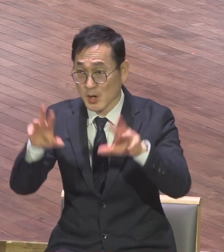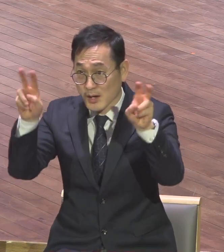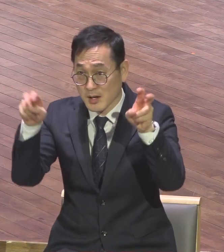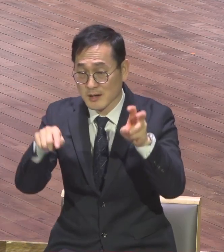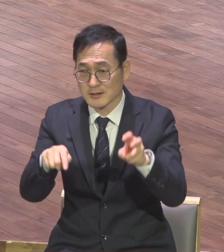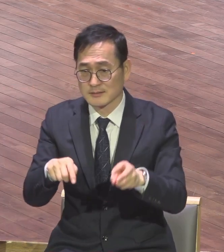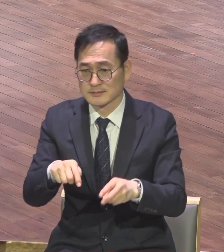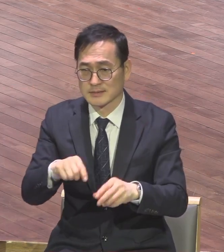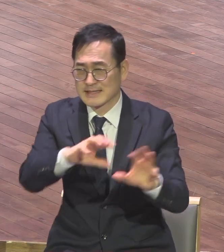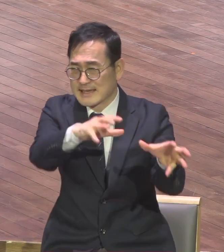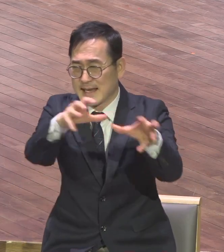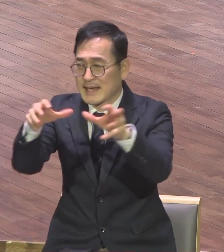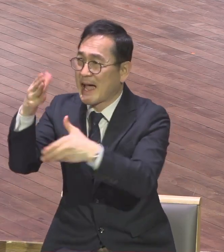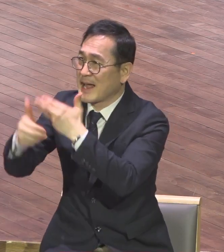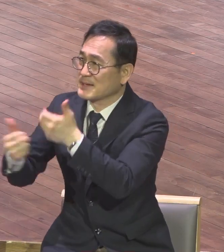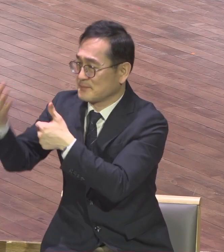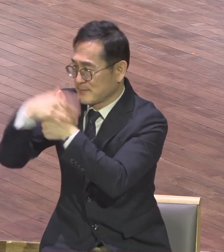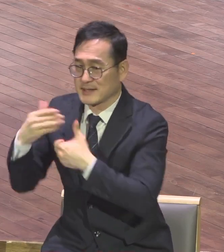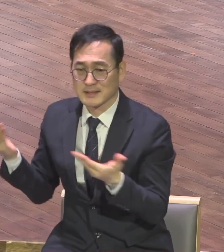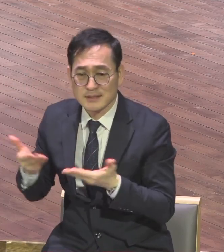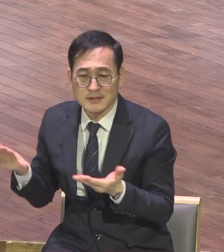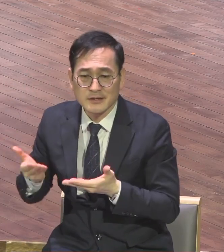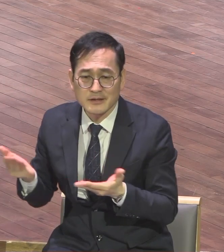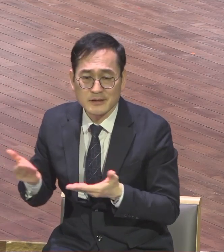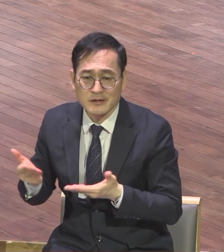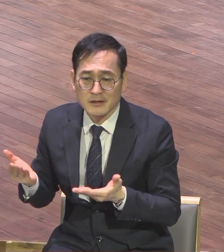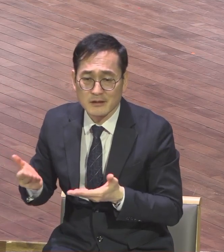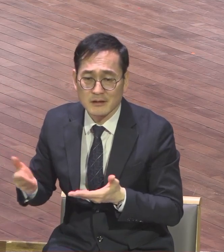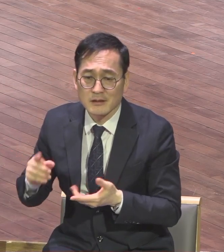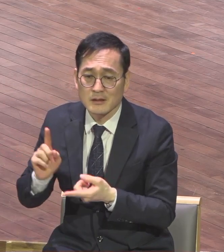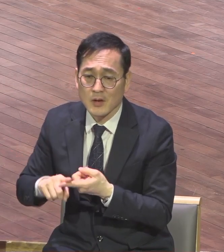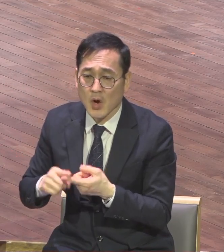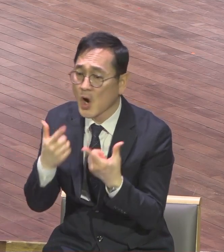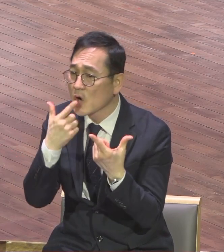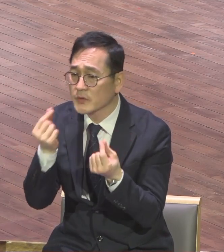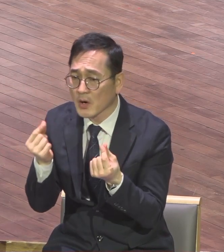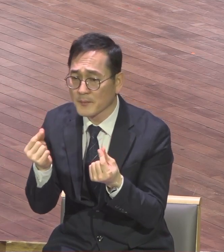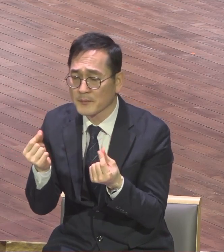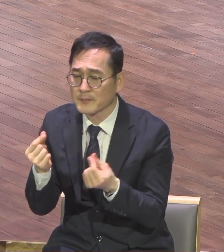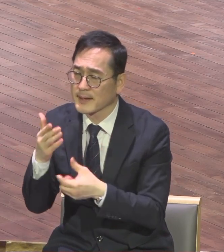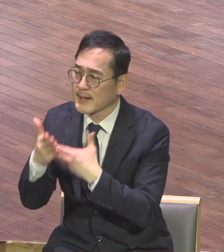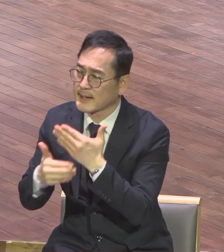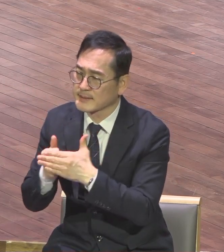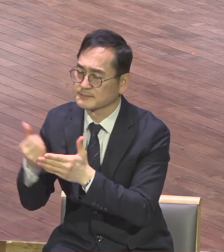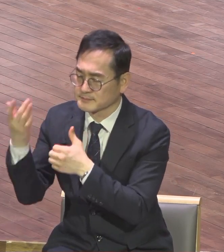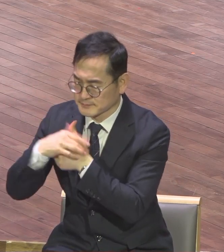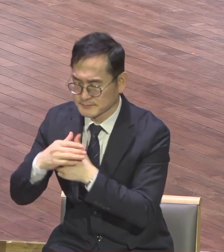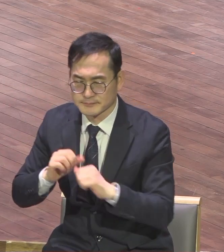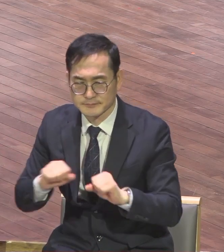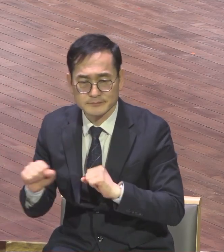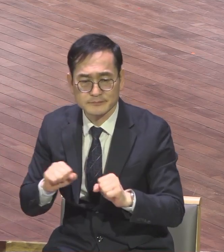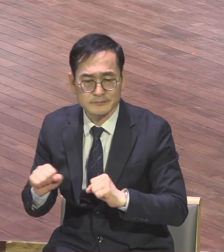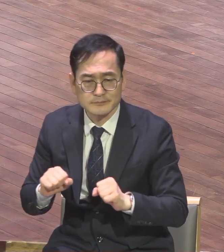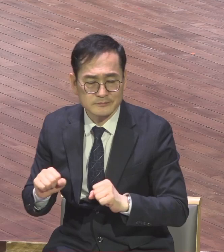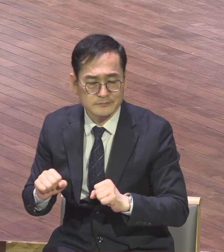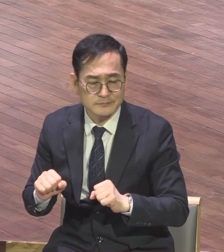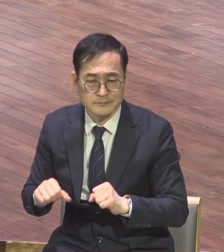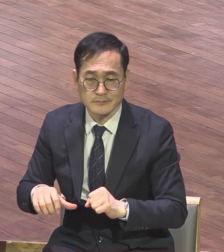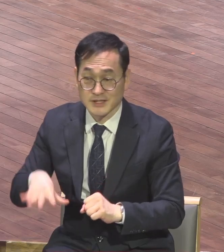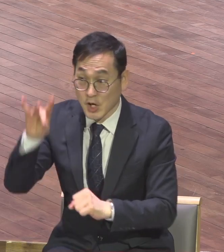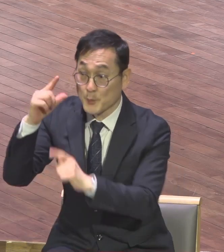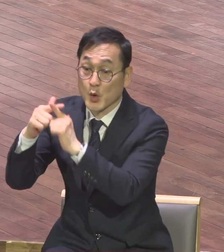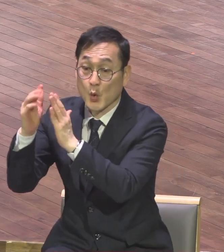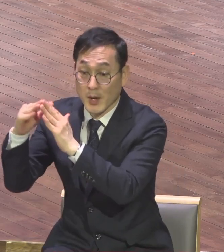약속하셨습니다. 그리스도가 모든 것이었던 초대교회 제자들이 모인 마가의 다락방에 하나님은 15개 나라에서 복음